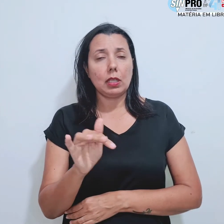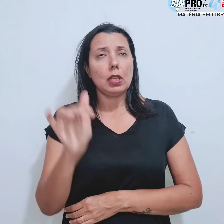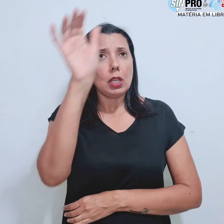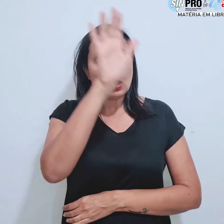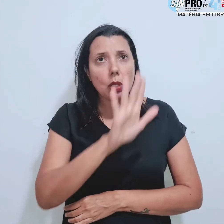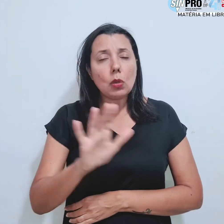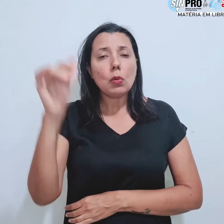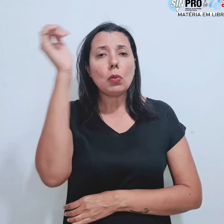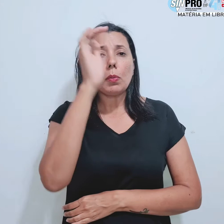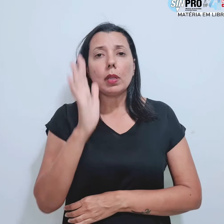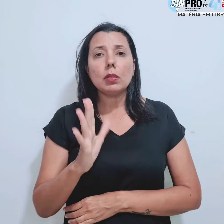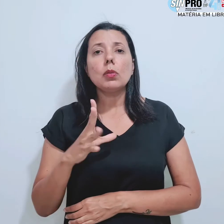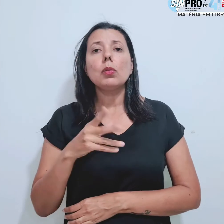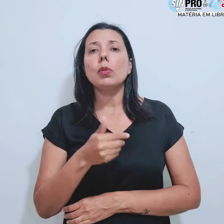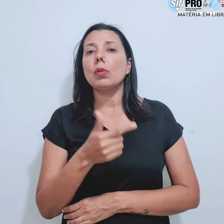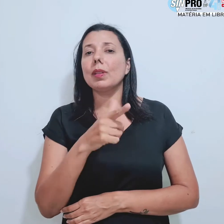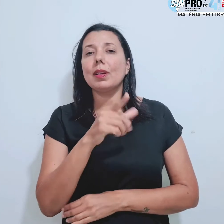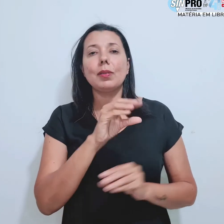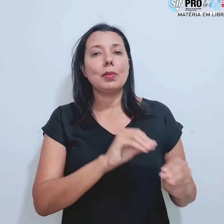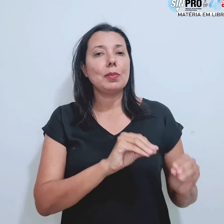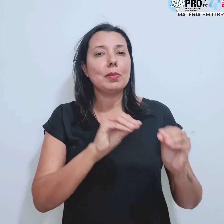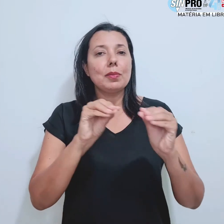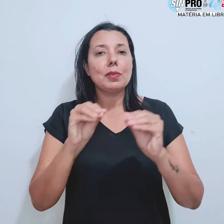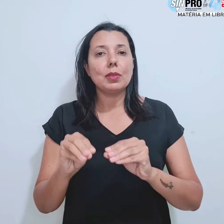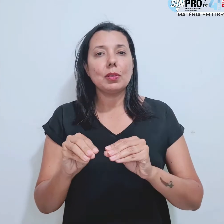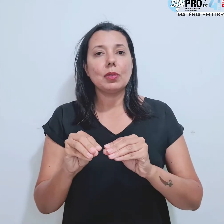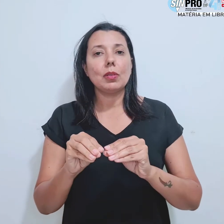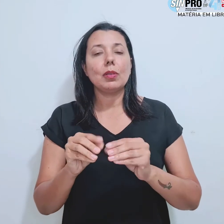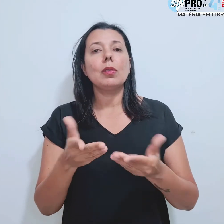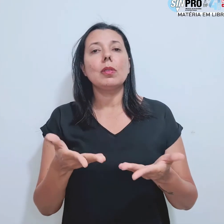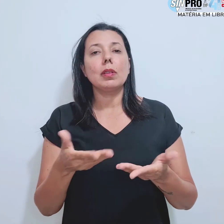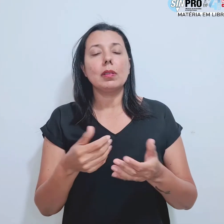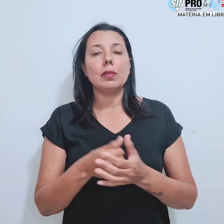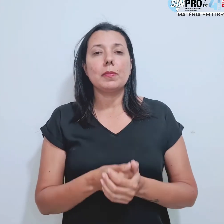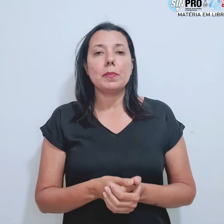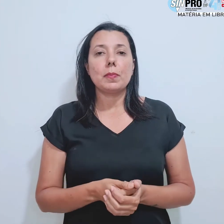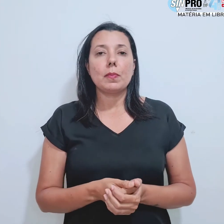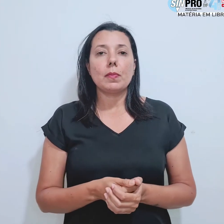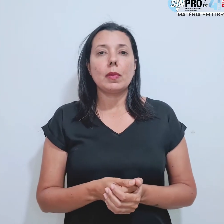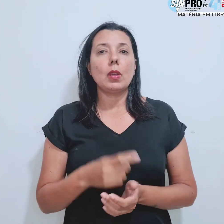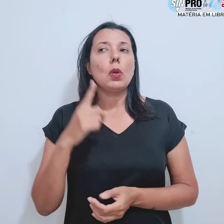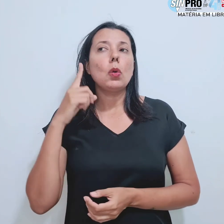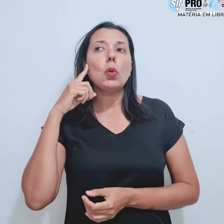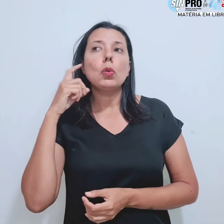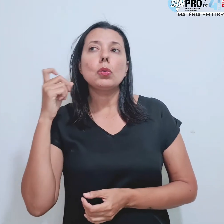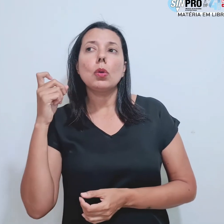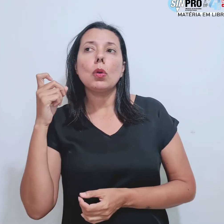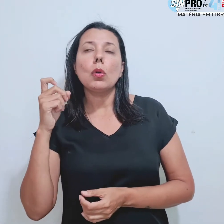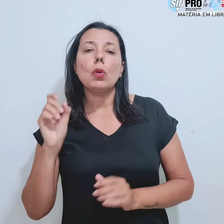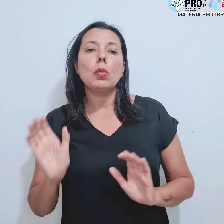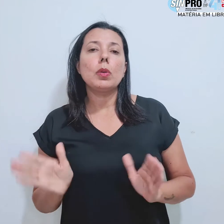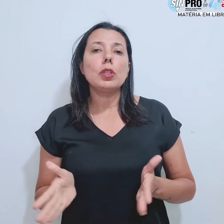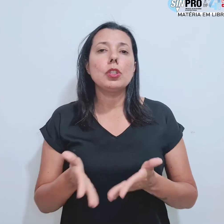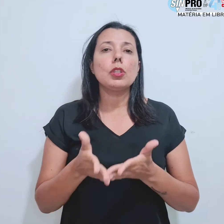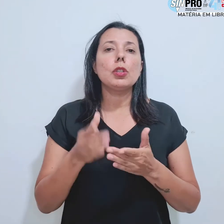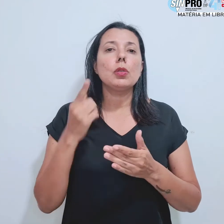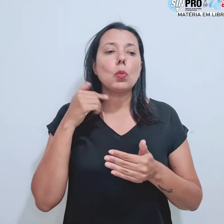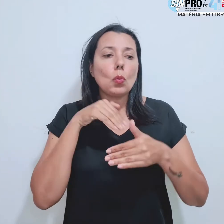do Brasil ainda não mudaram as sirenes, um som estilo toque de